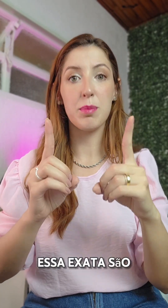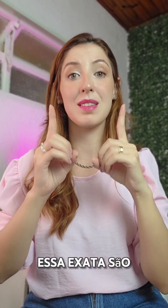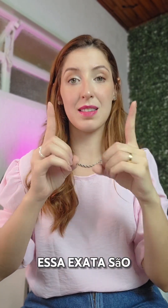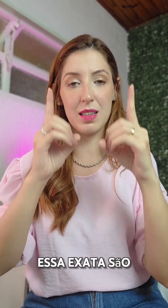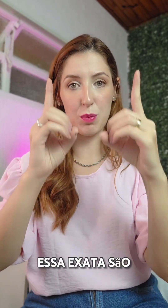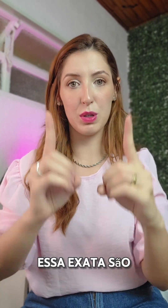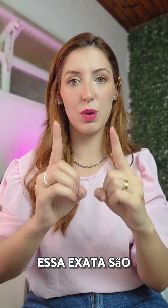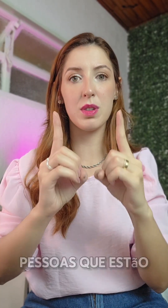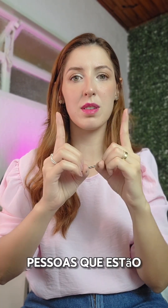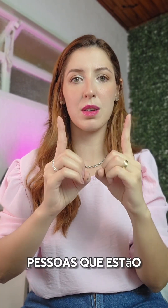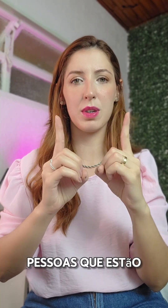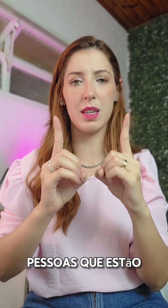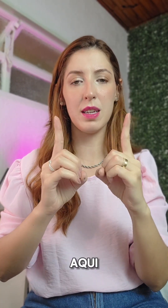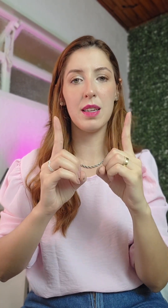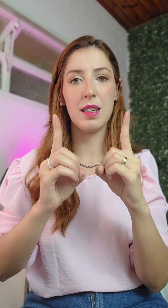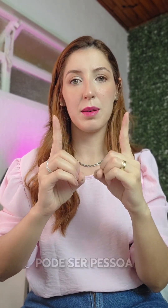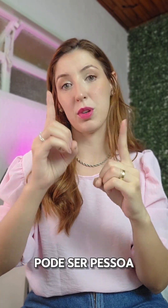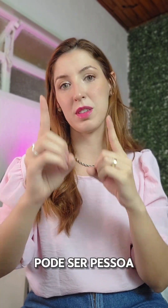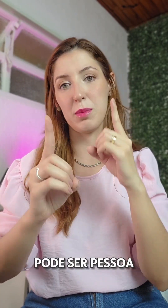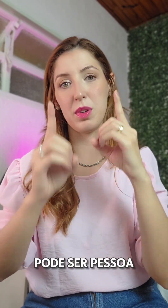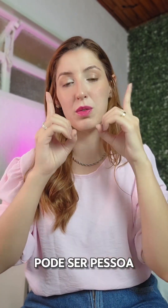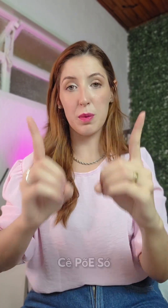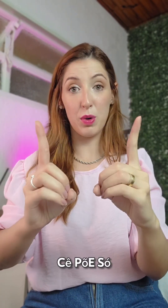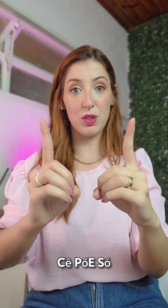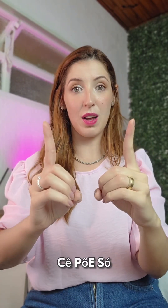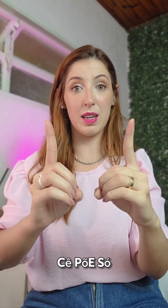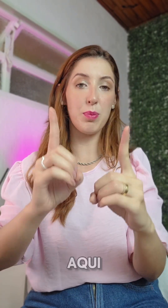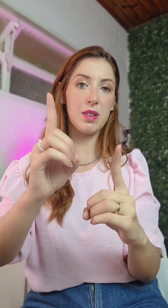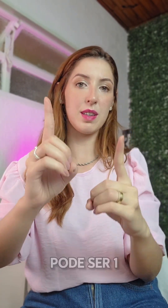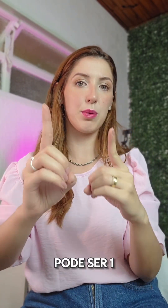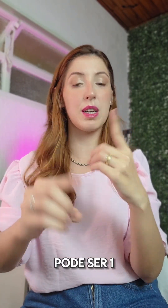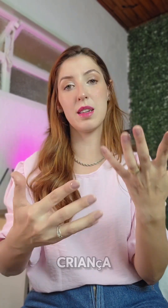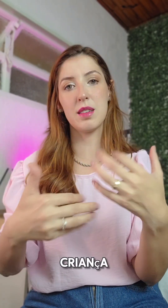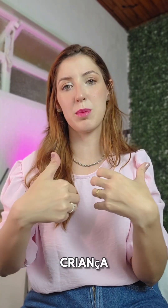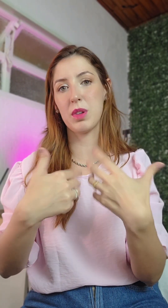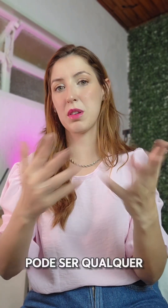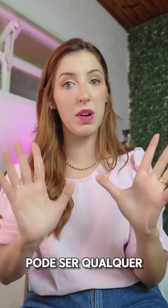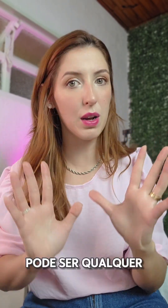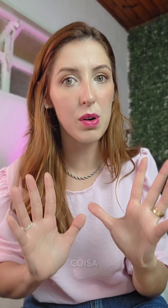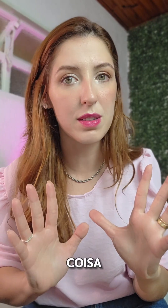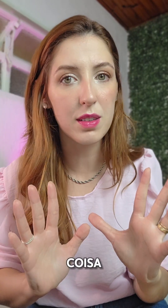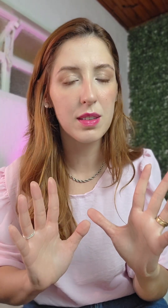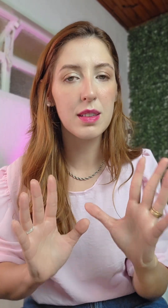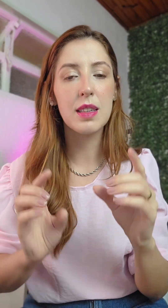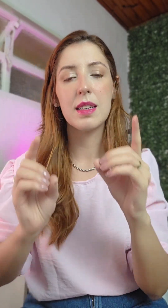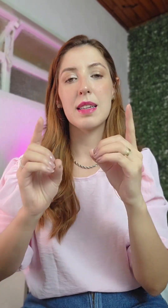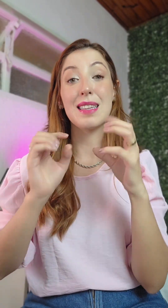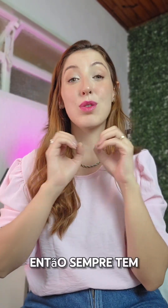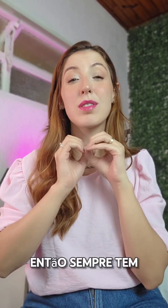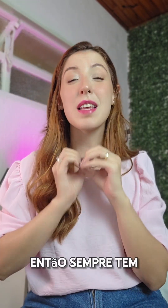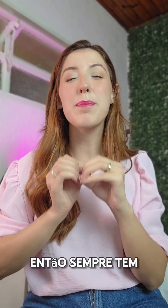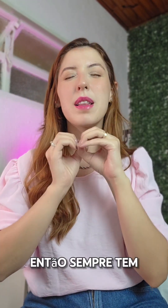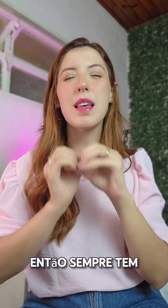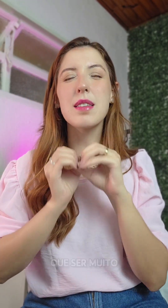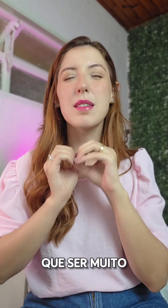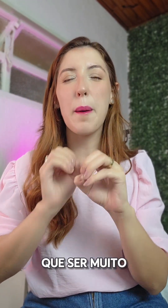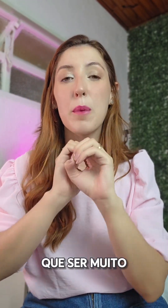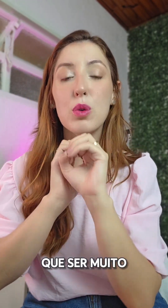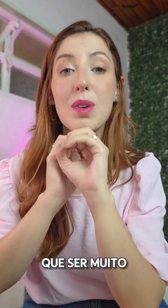sinalizar que são pessoas que estão aqui. Pode ser, porque se você põe só aqui, pode ser uma criança, pode ser qualquer coisa. Então sempre tem que ser muito